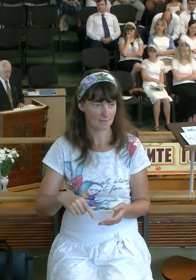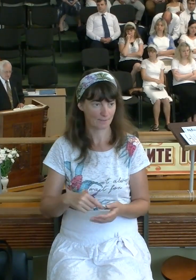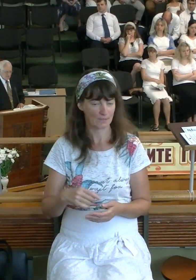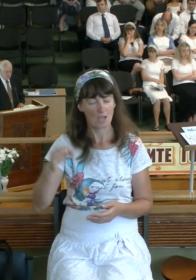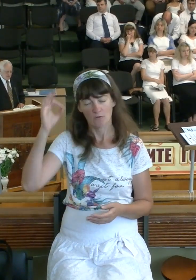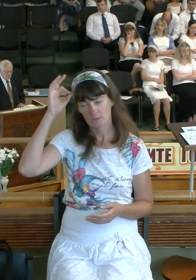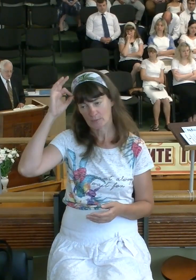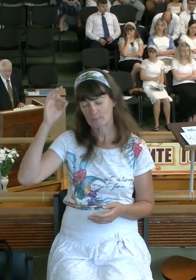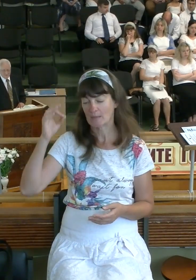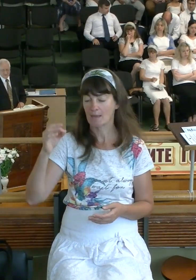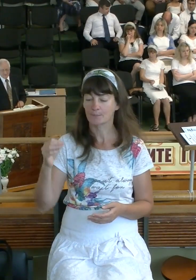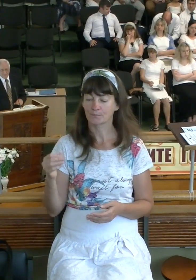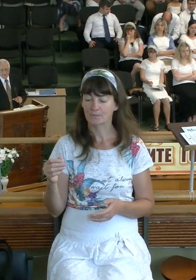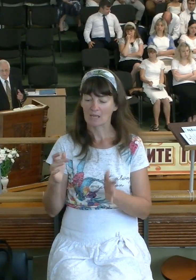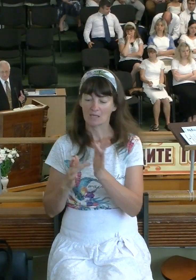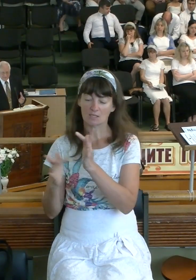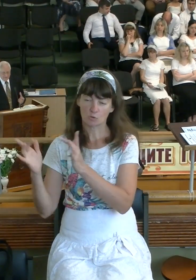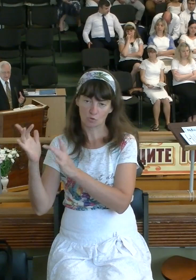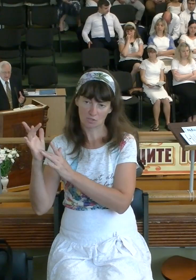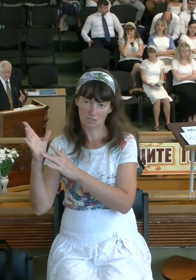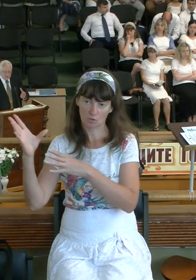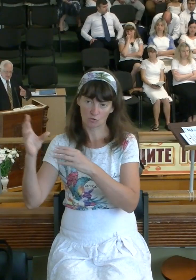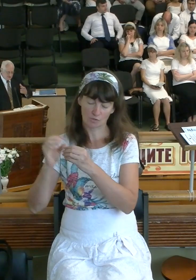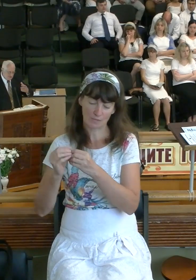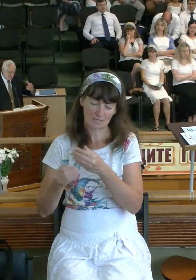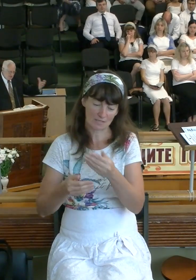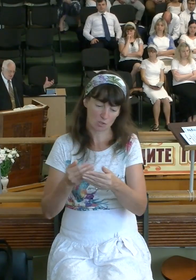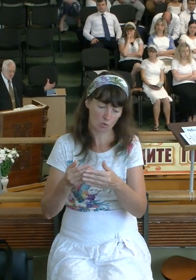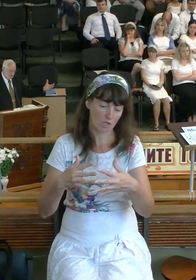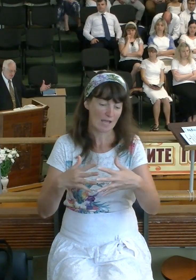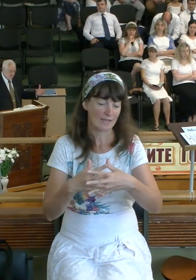ученикам, когда они в ревности хотели